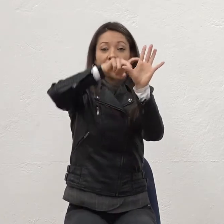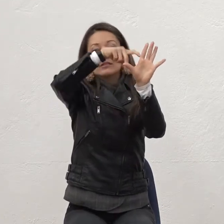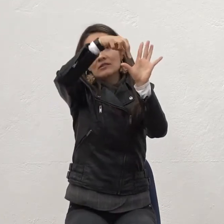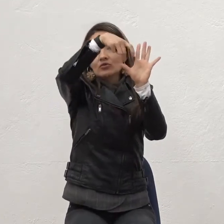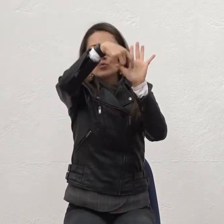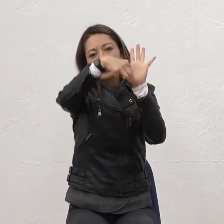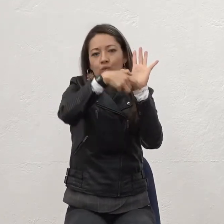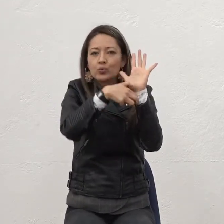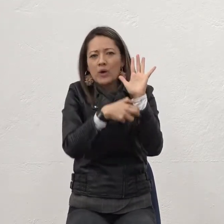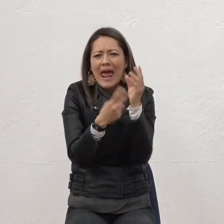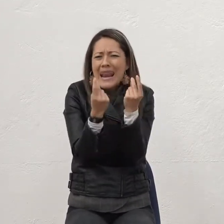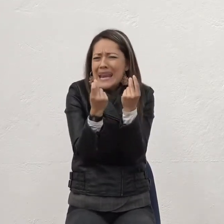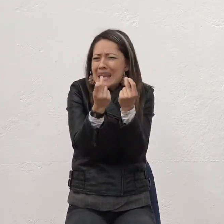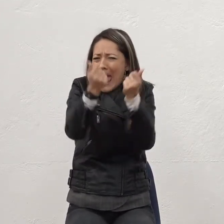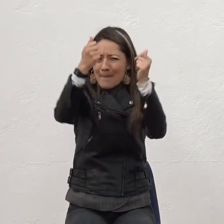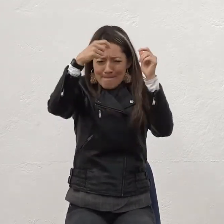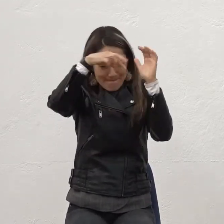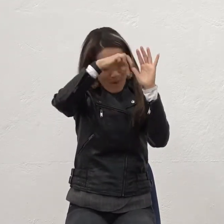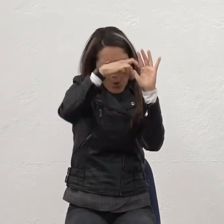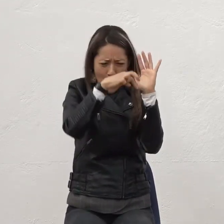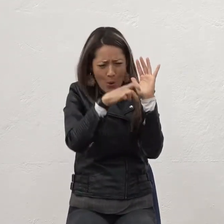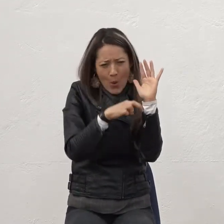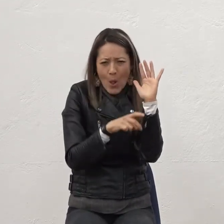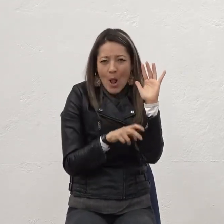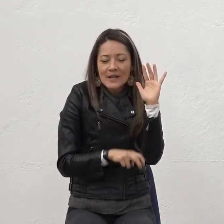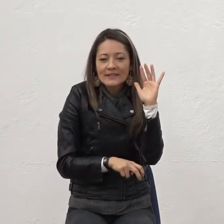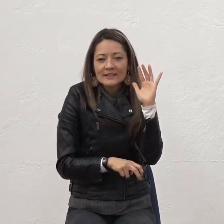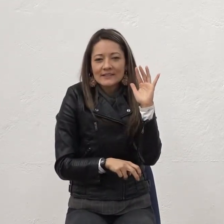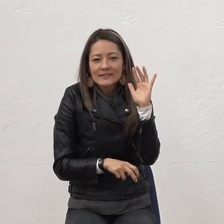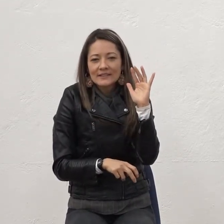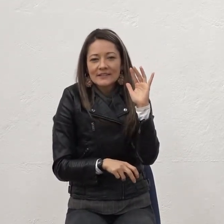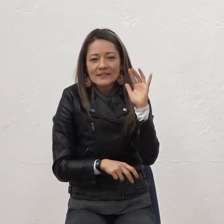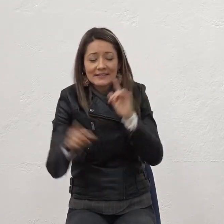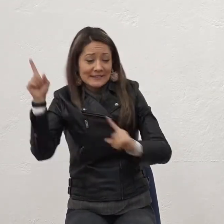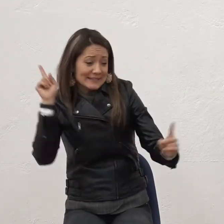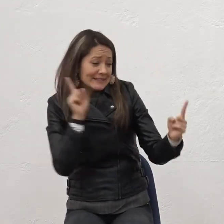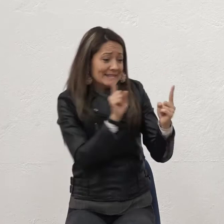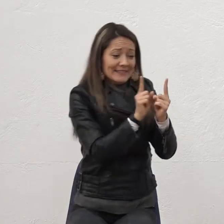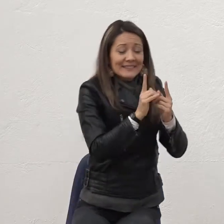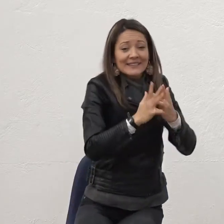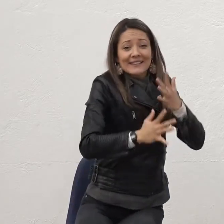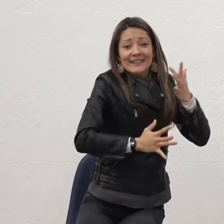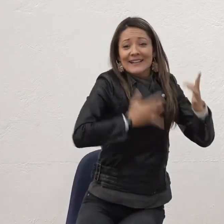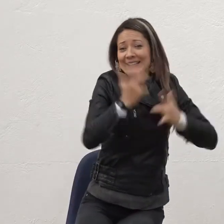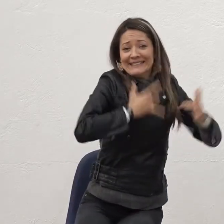a prisa, dice la palabra, y le recibió con gozo.